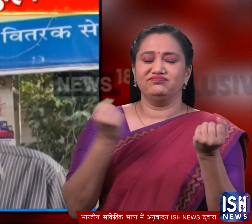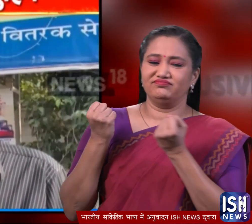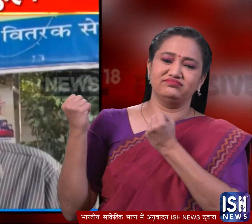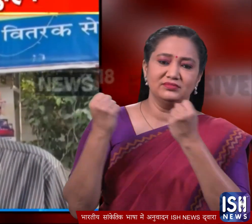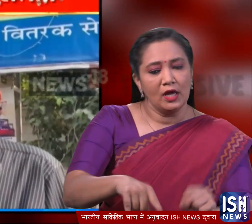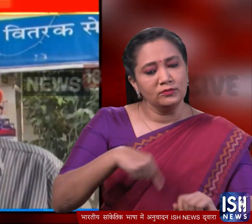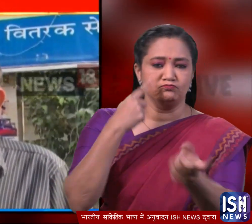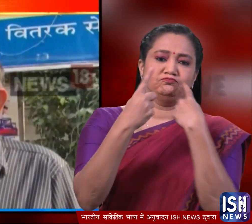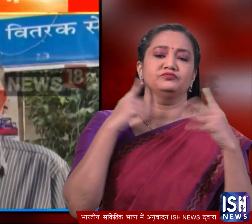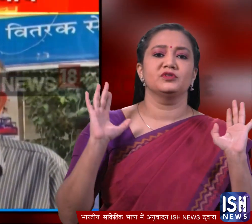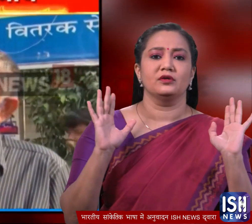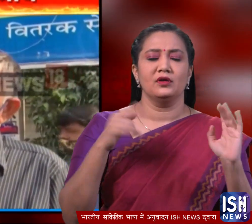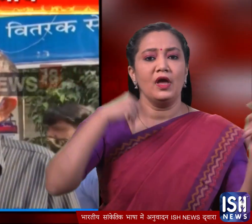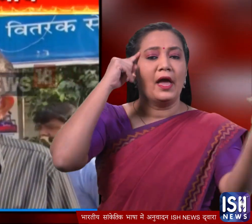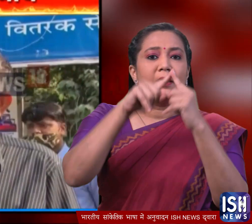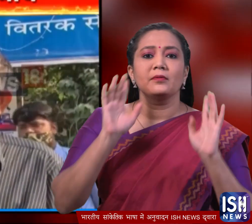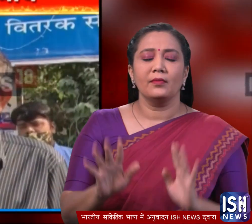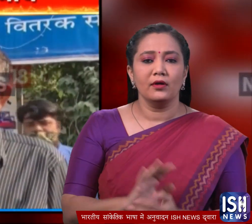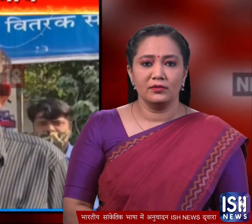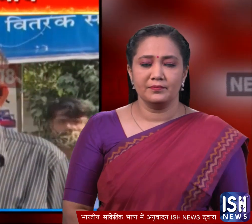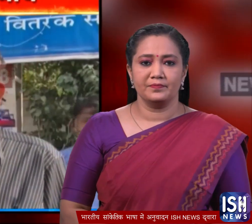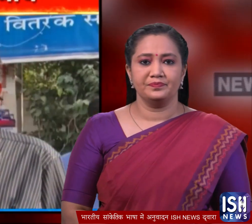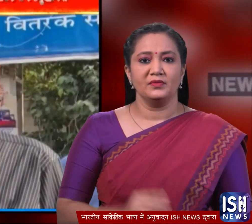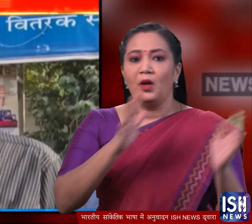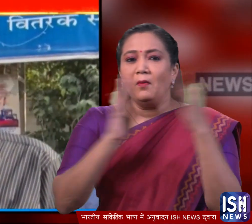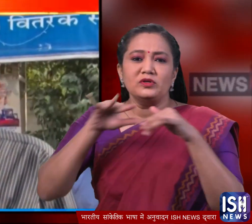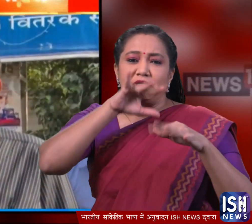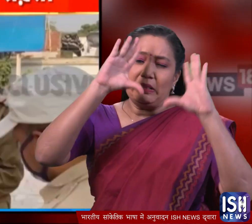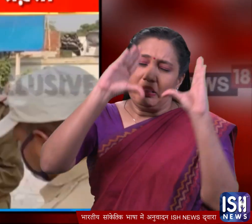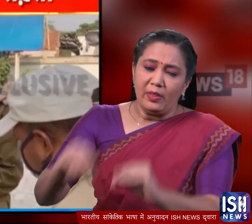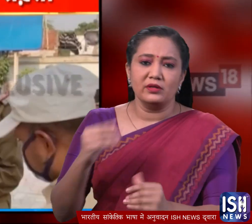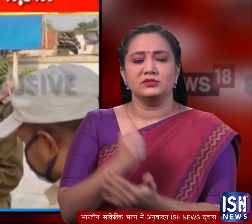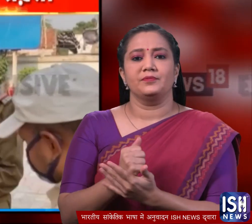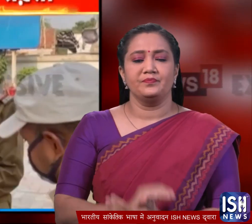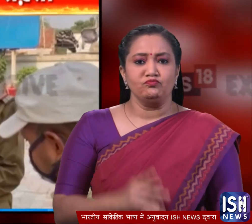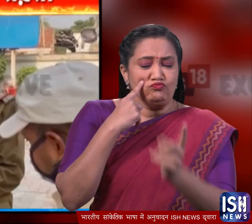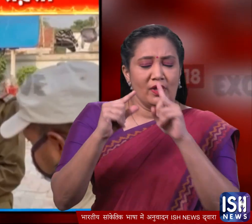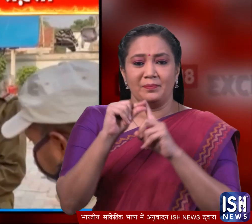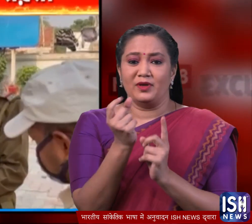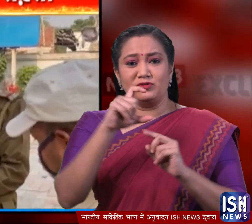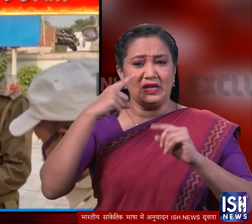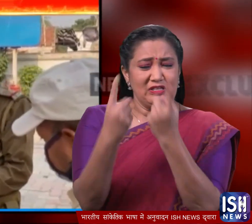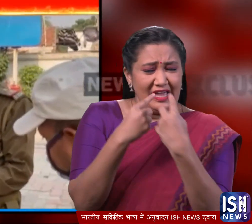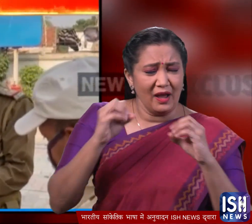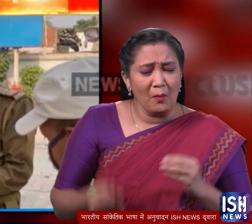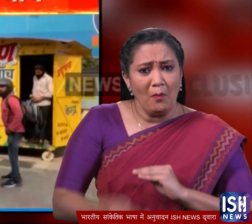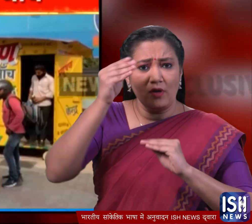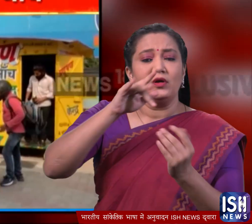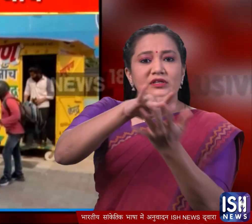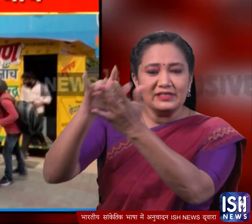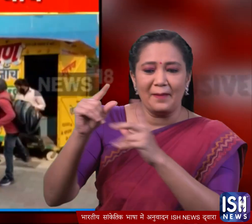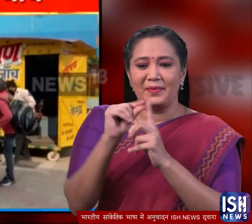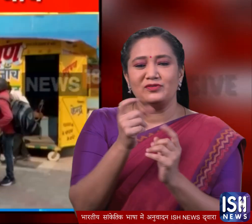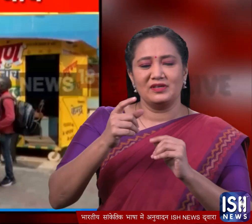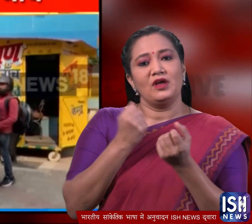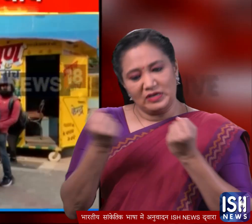के लिए उनका पोल्यूशन चेक कर रहे हैं। अच्छा, हमारा मेन मोटिव ये है कि भाई पोल्यूशन ना हो। प्रदूषण जांच में सख्ती बढ़ी तो लोग भी प्रदूषण जांच केंद्र